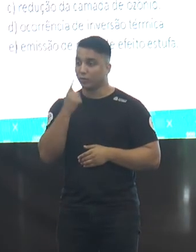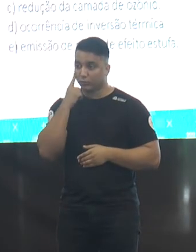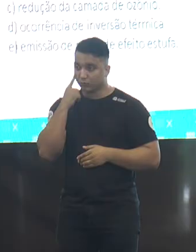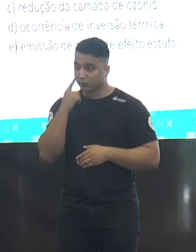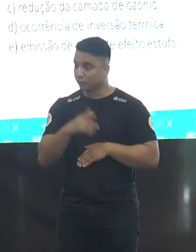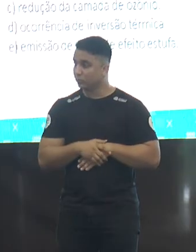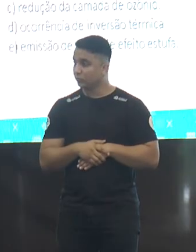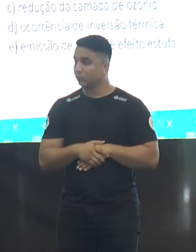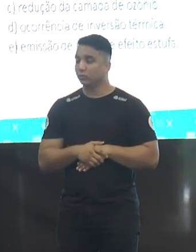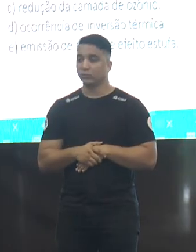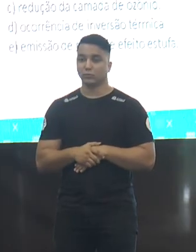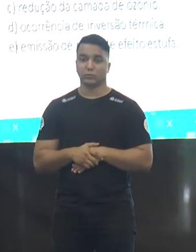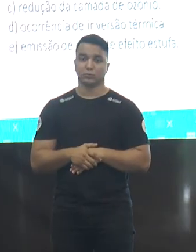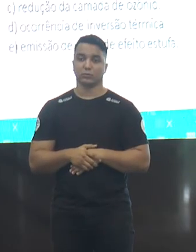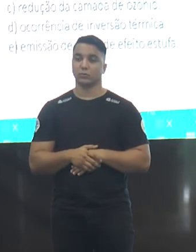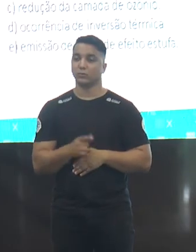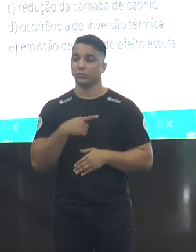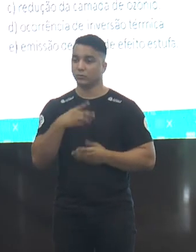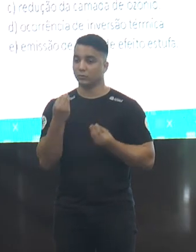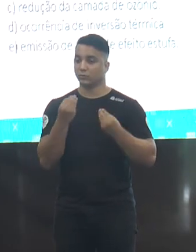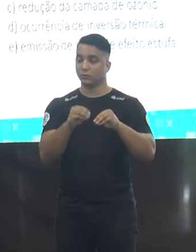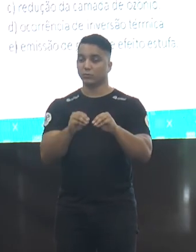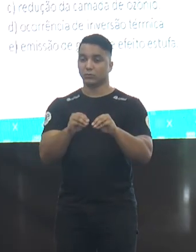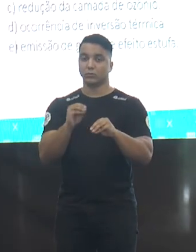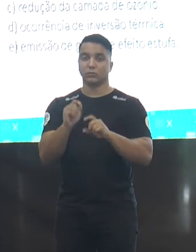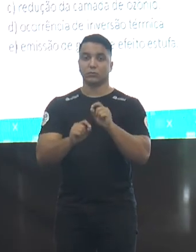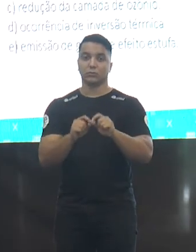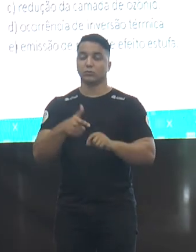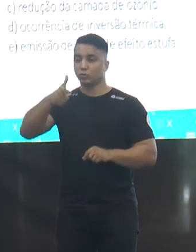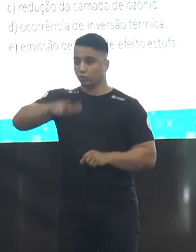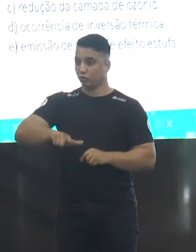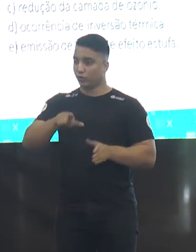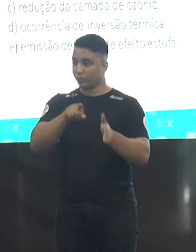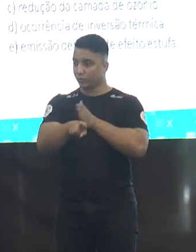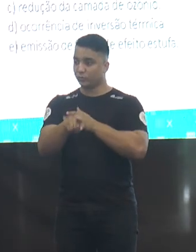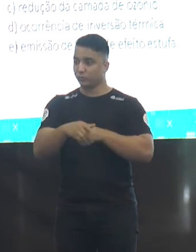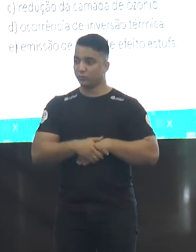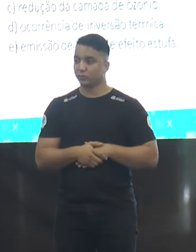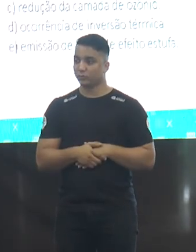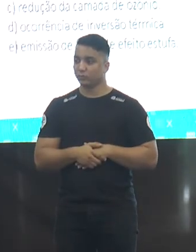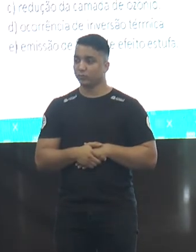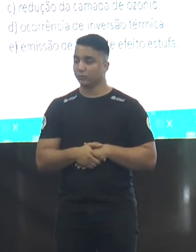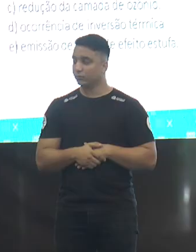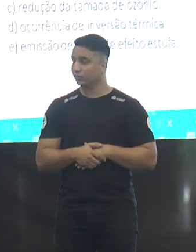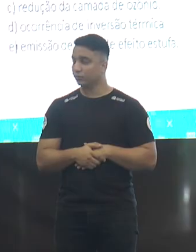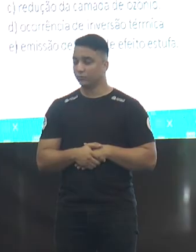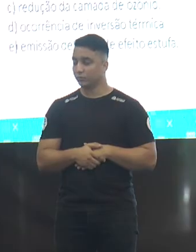vocês não terem problema. Eu vou começar de novo a questão. Bora.